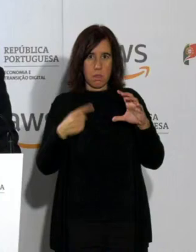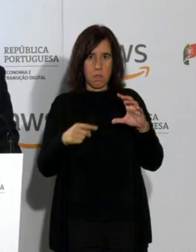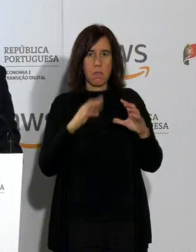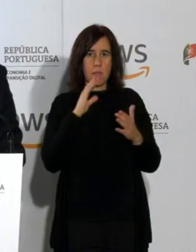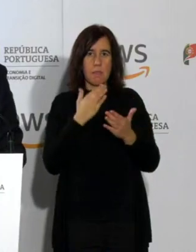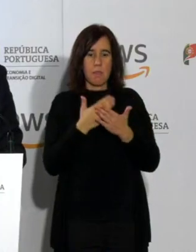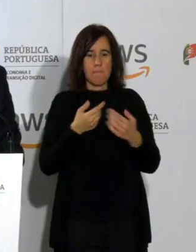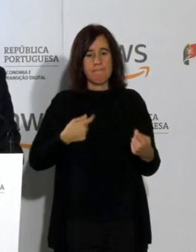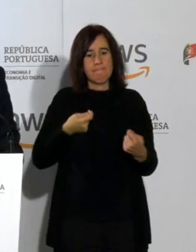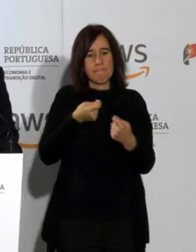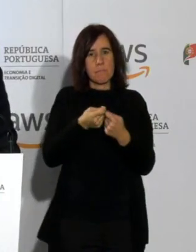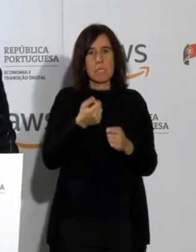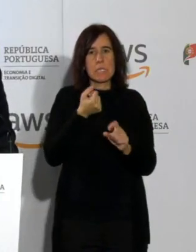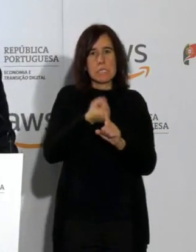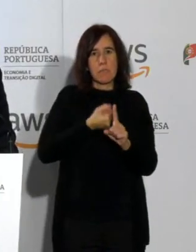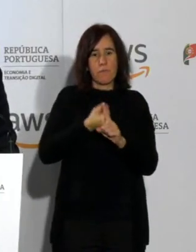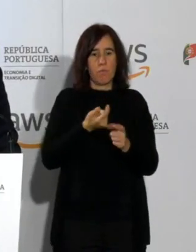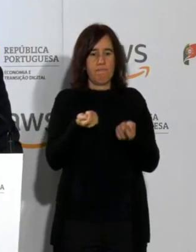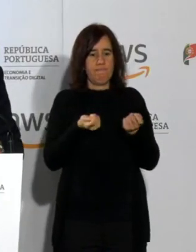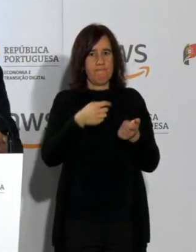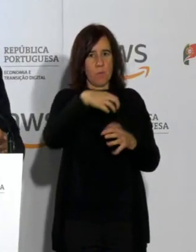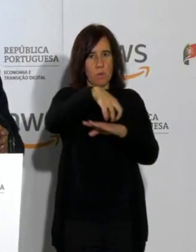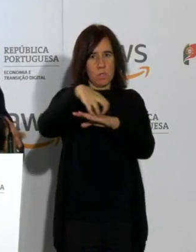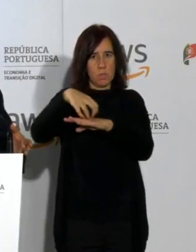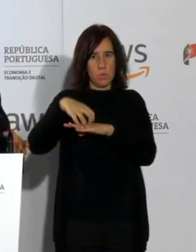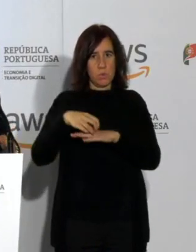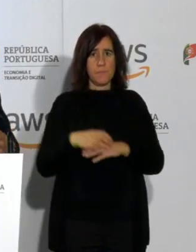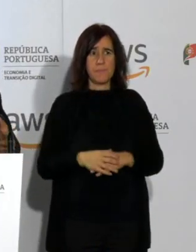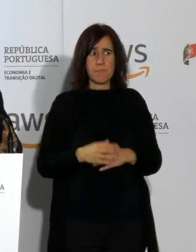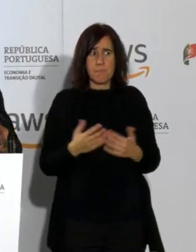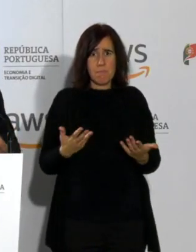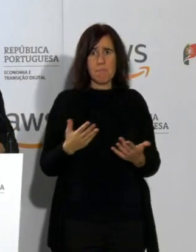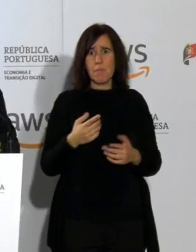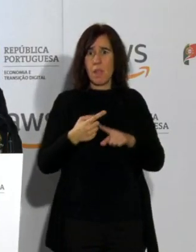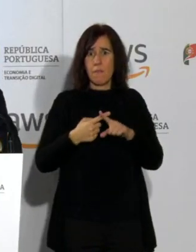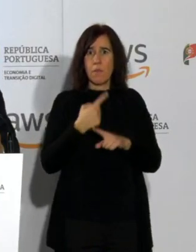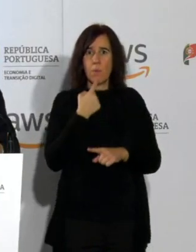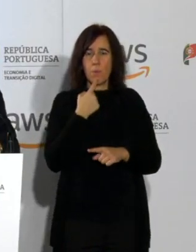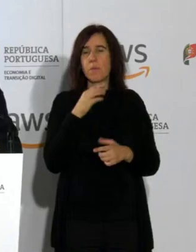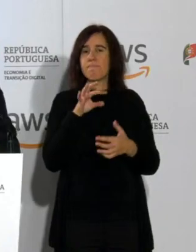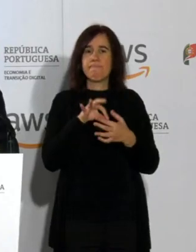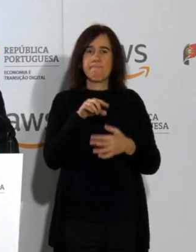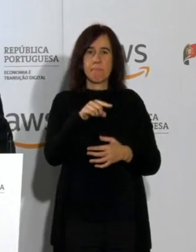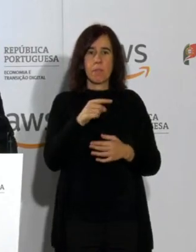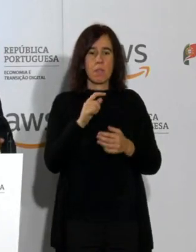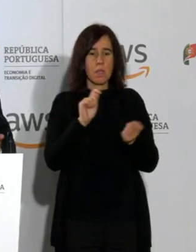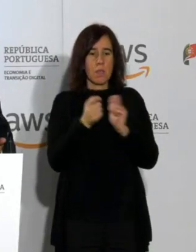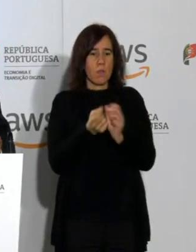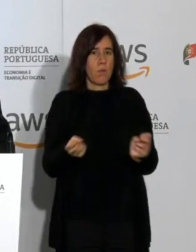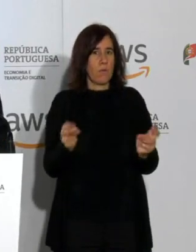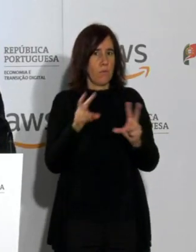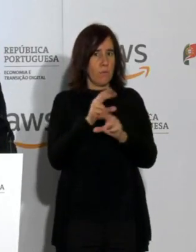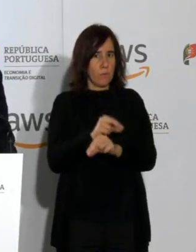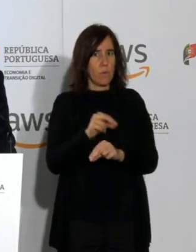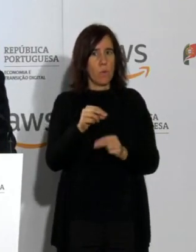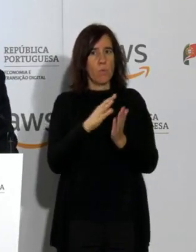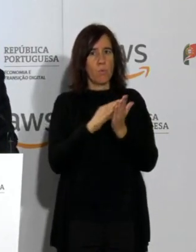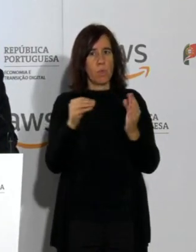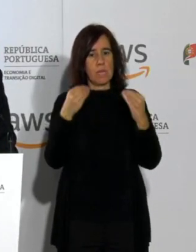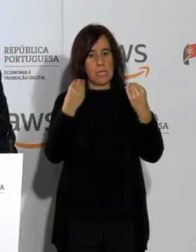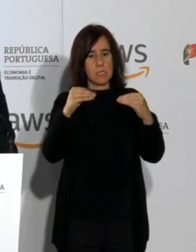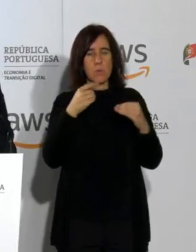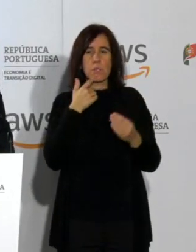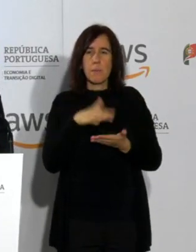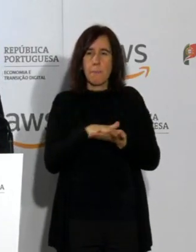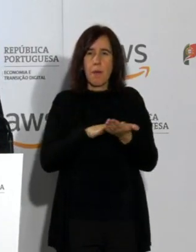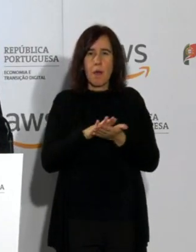permitem responder aos desafios das organizações. E fazem-no de forma muito interessante, tem a ver com este reinventar do próprio modelo de ensino, ou seja, uma